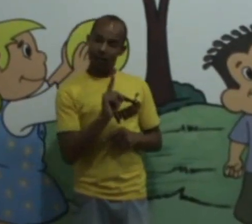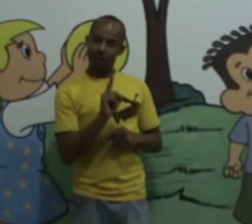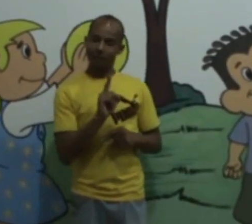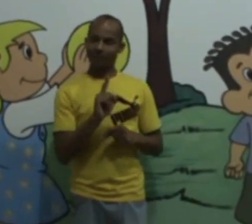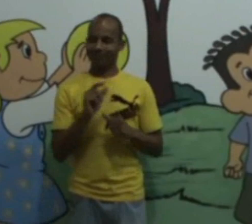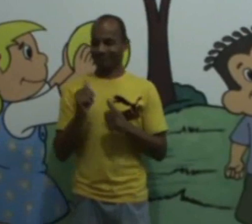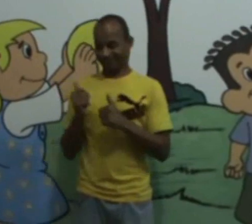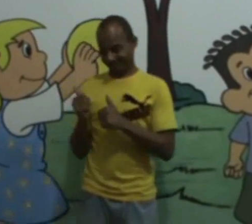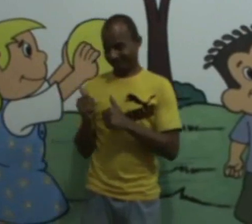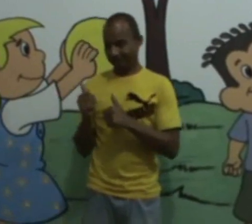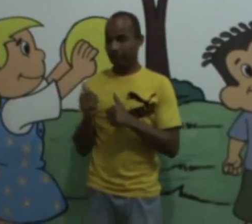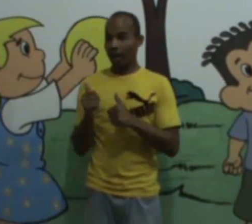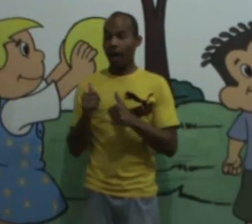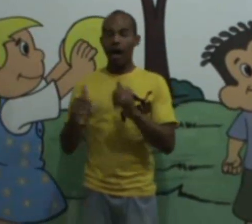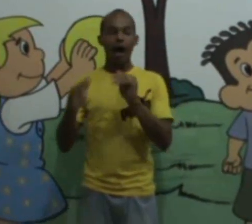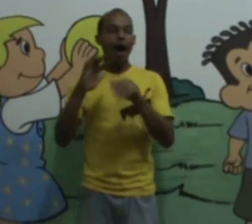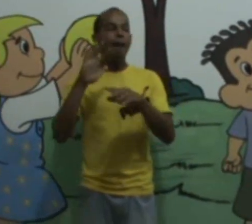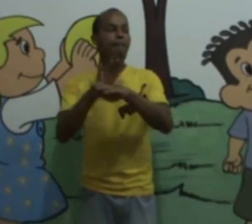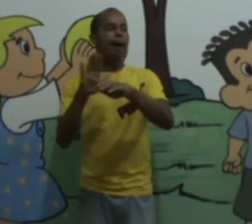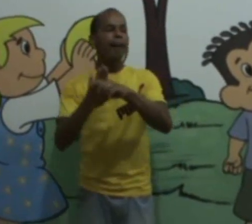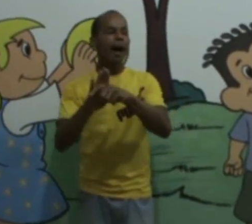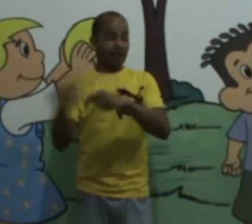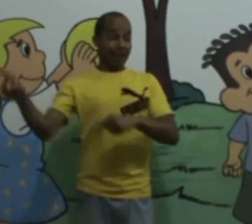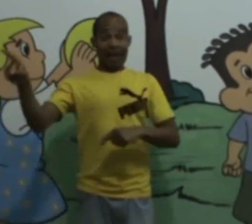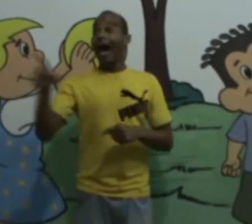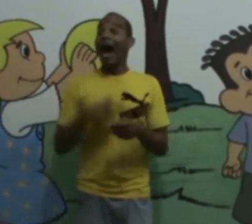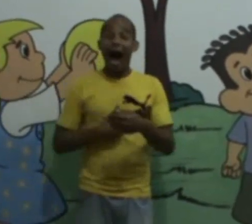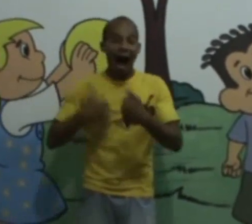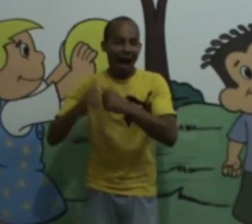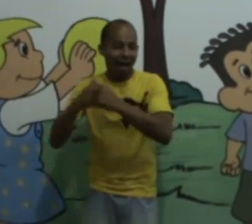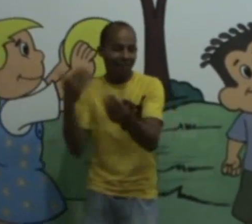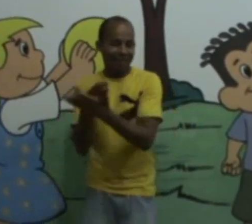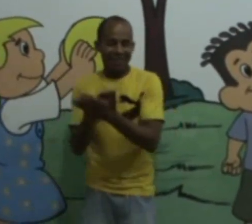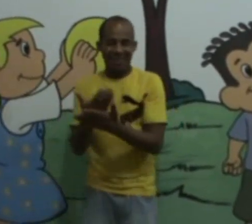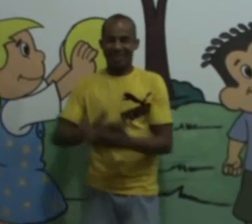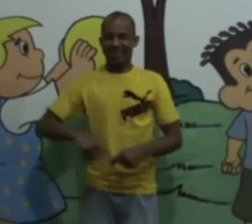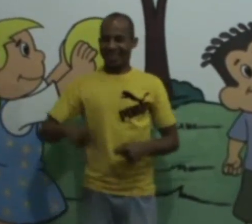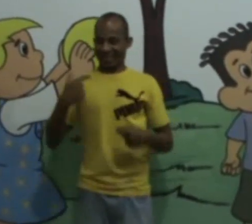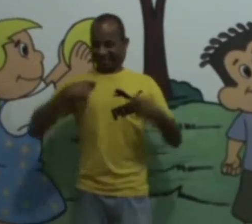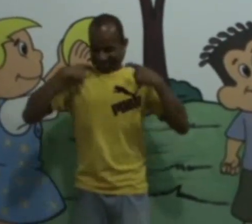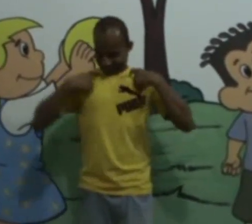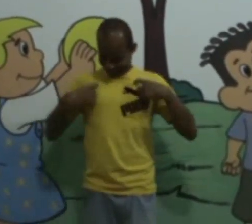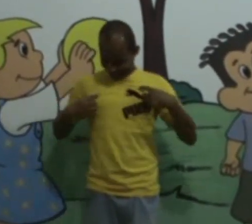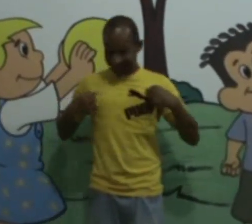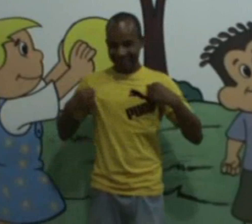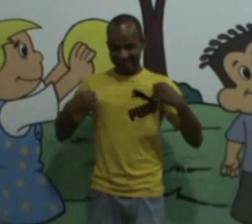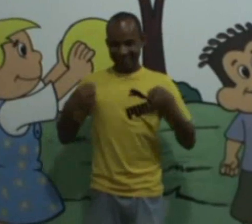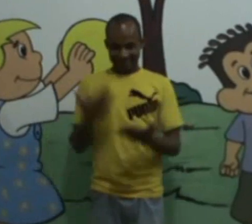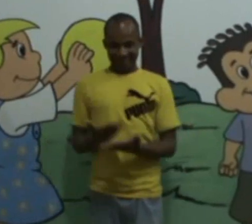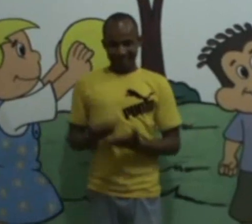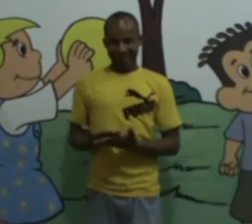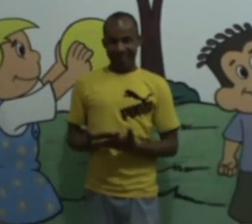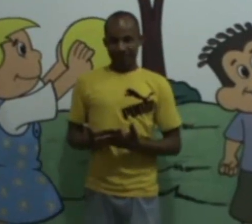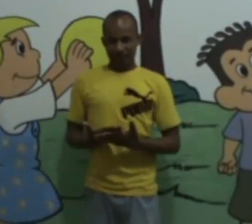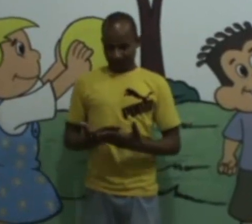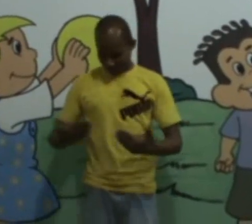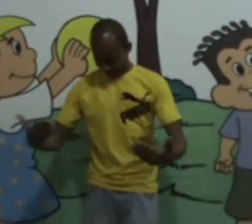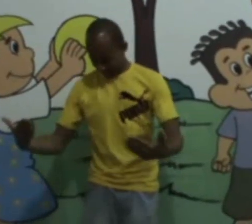palavras. Tocaram a buzina, era o ônibus da escola. Eu estava de uniforme, calça